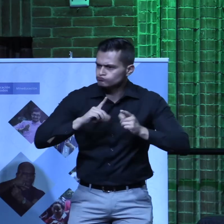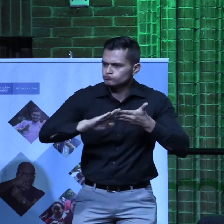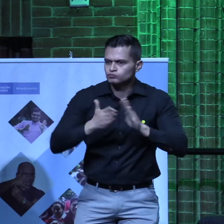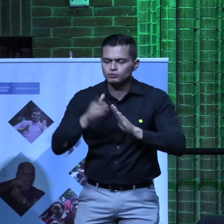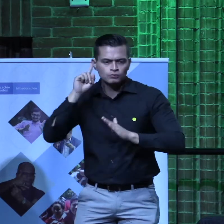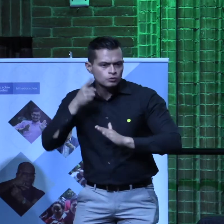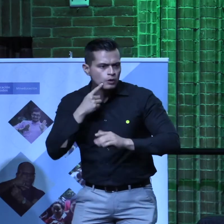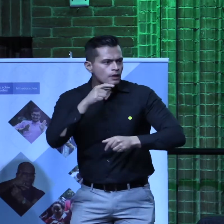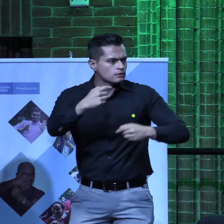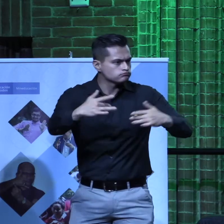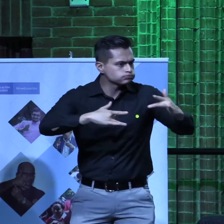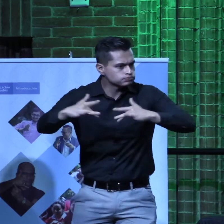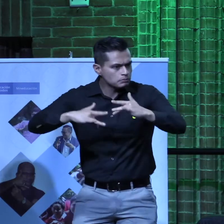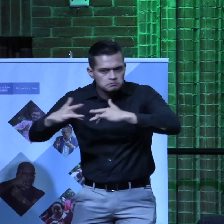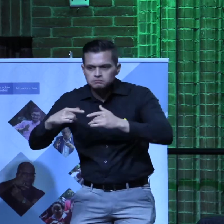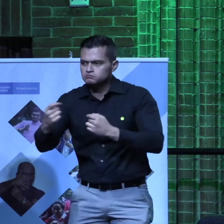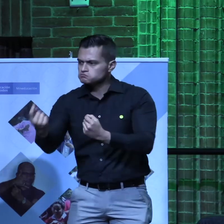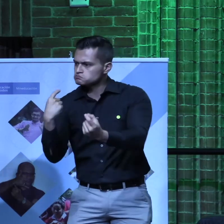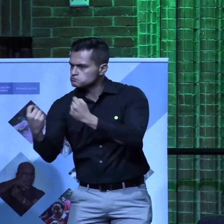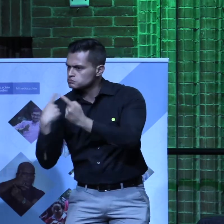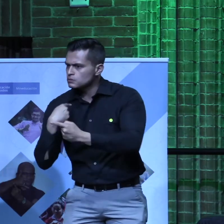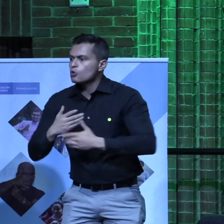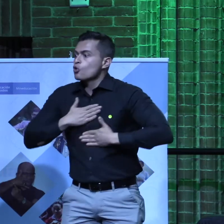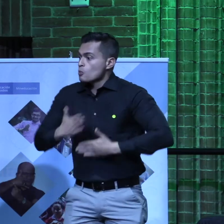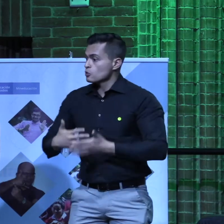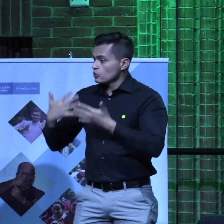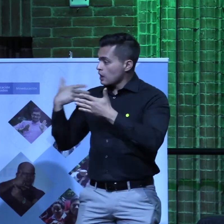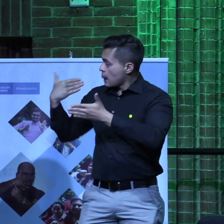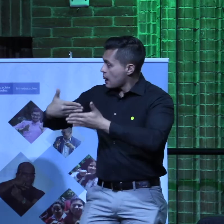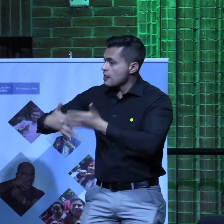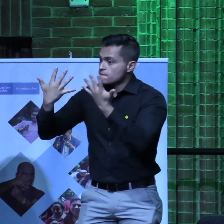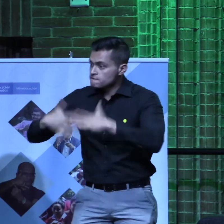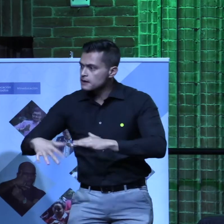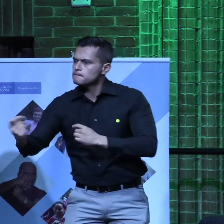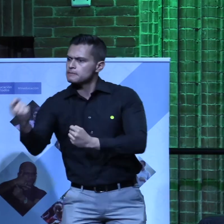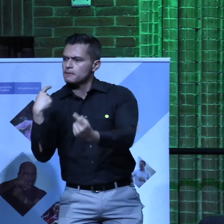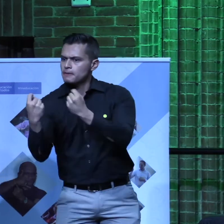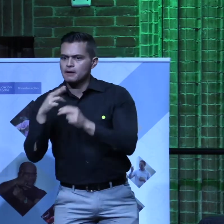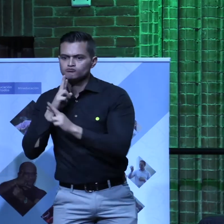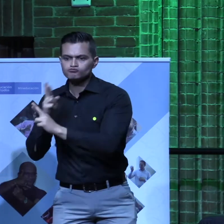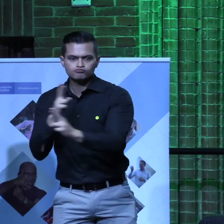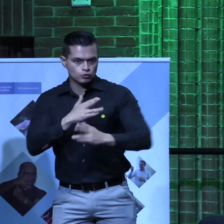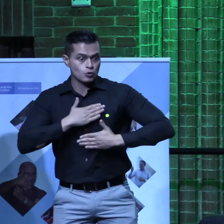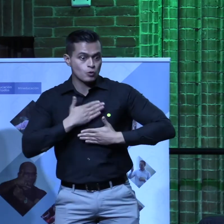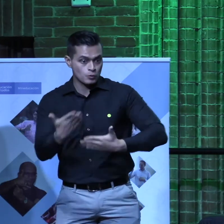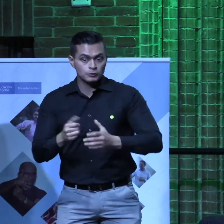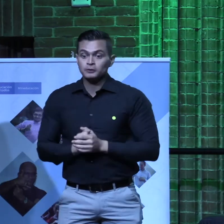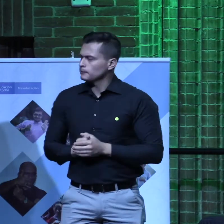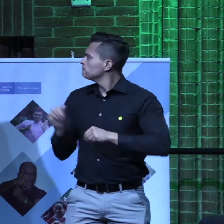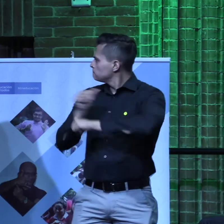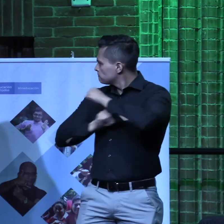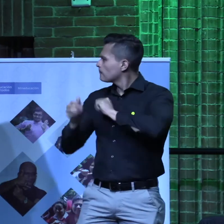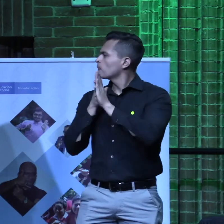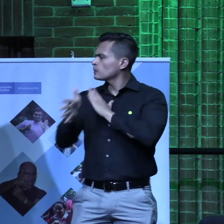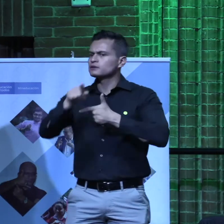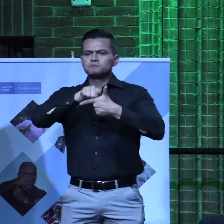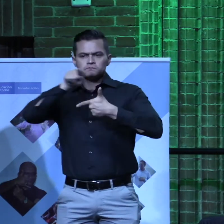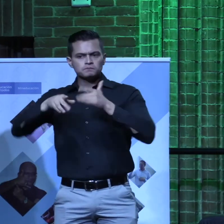eso recogeremos sus inquietudes y demás al final de este ejercicio. Ahora sí nos vamos con los datos. ¿Me pasan por favor?